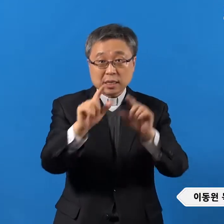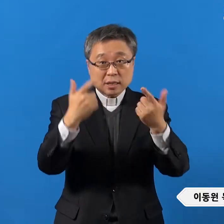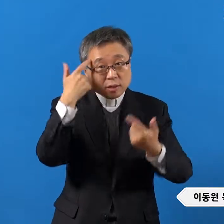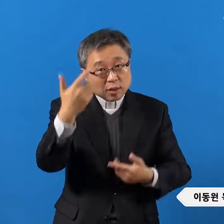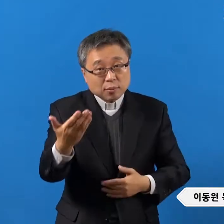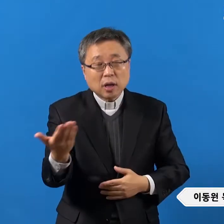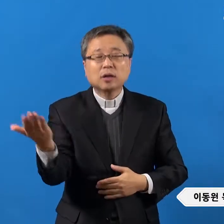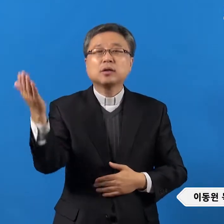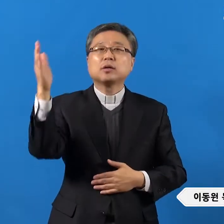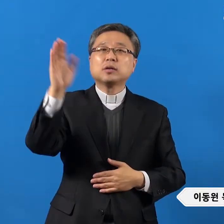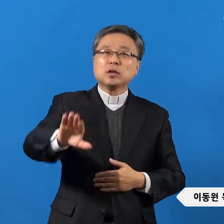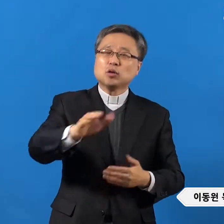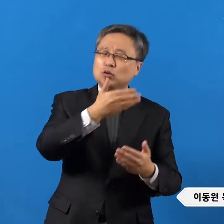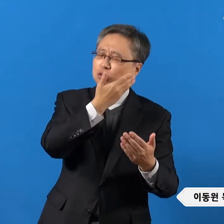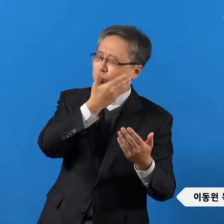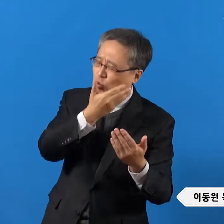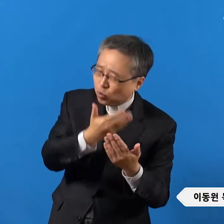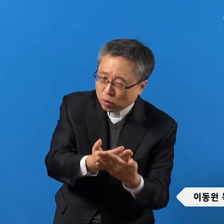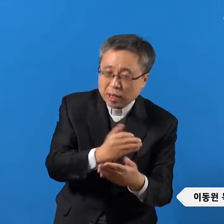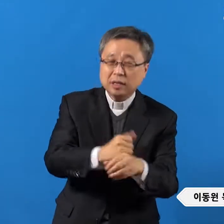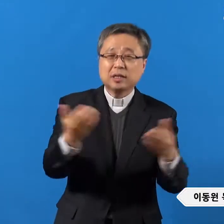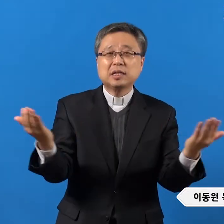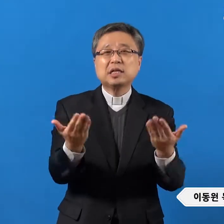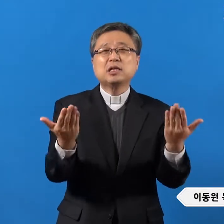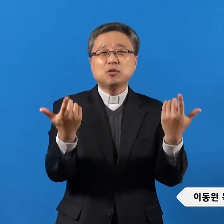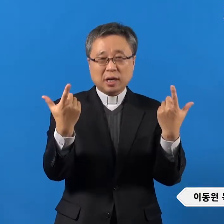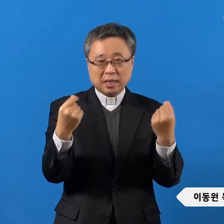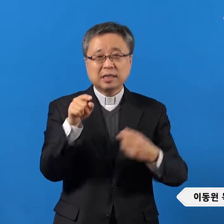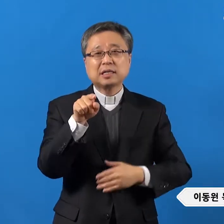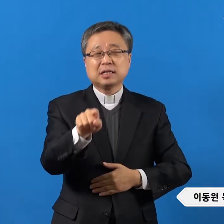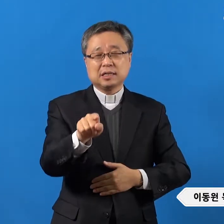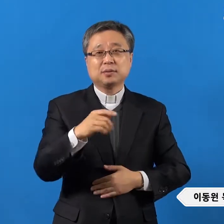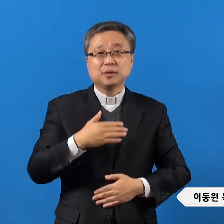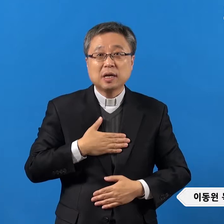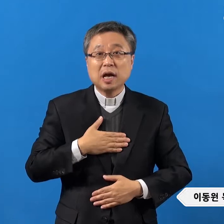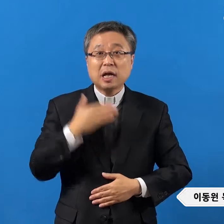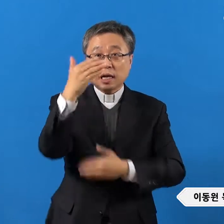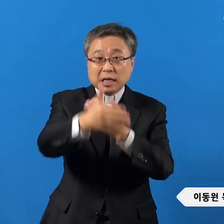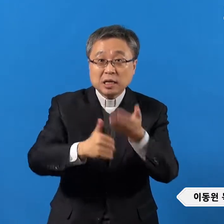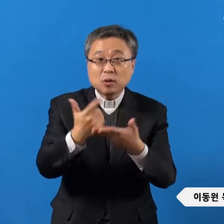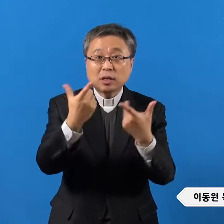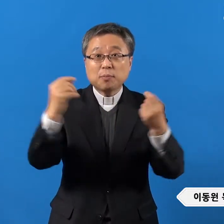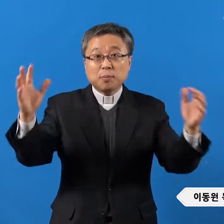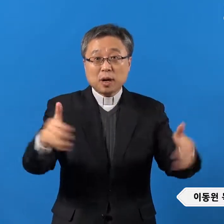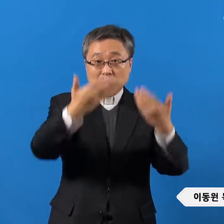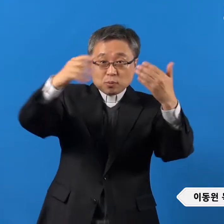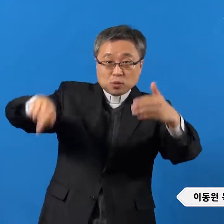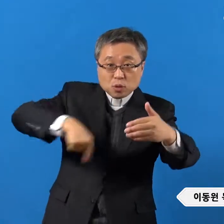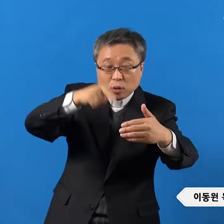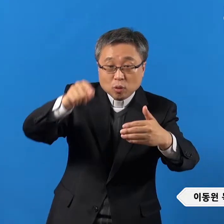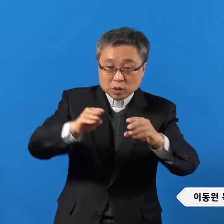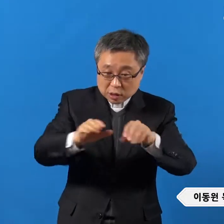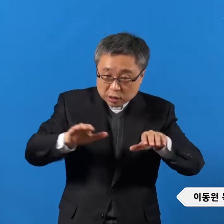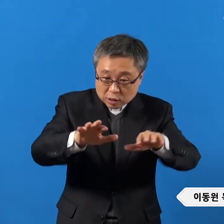그런데 중요한 것은 이것입니다. 중요한 것은 하나님이 이런 바람 속에도, 그리고 지진 속에도, 그리고